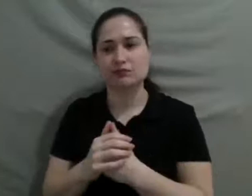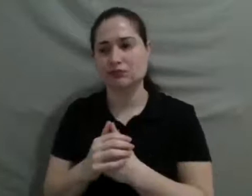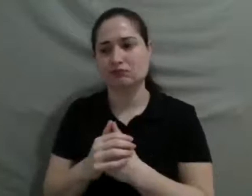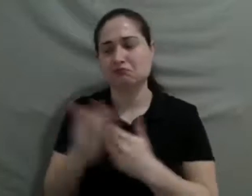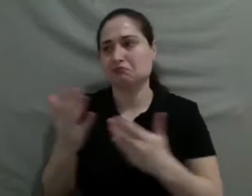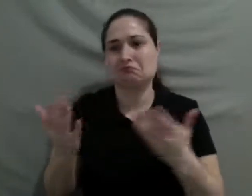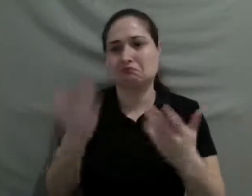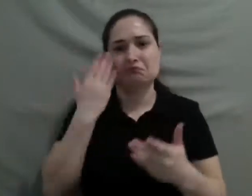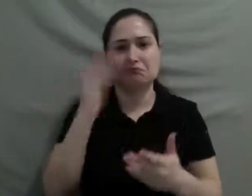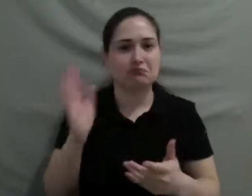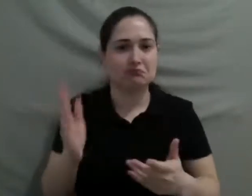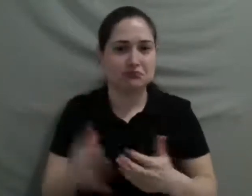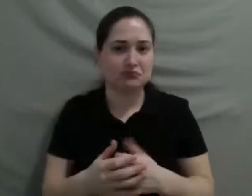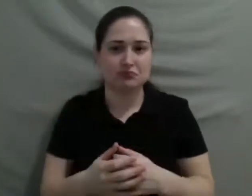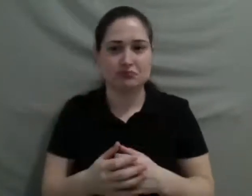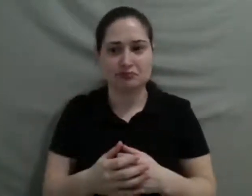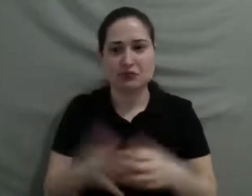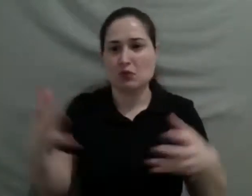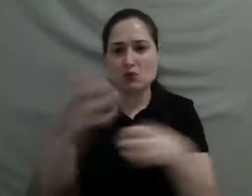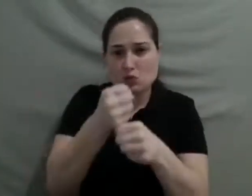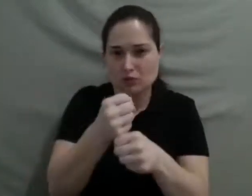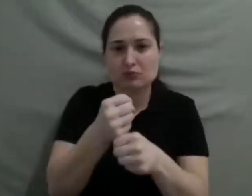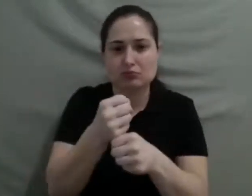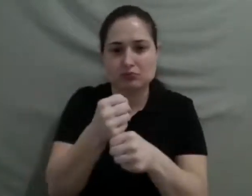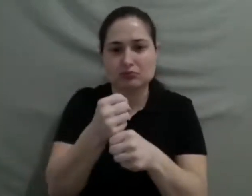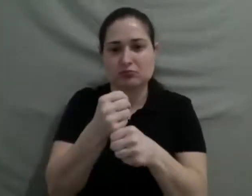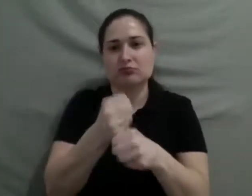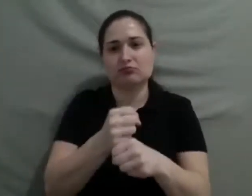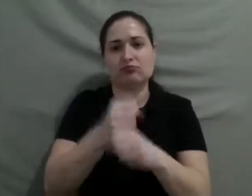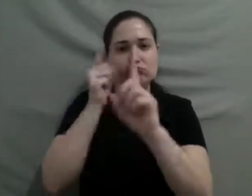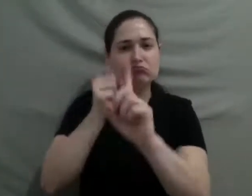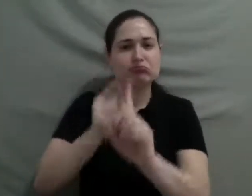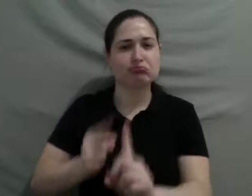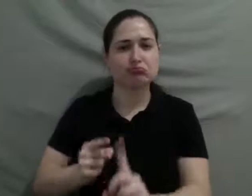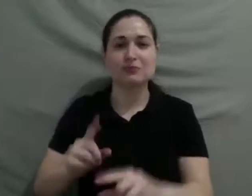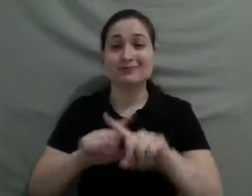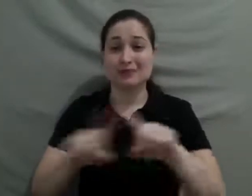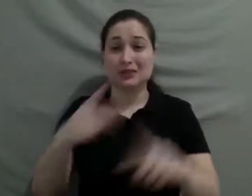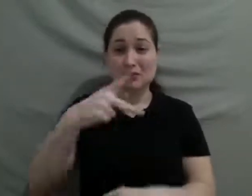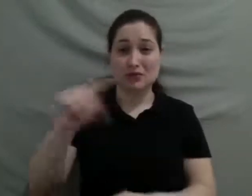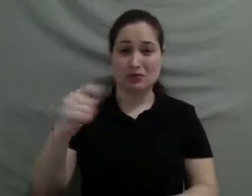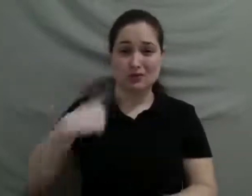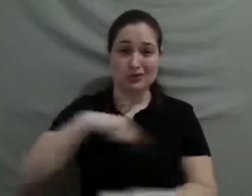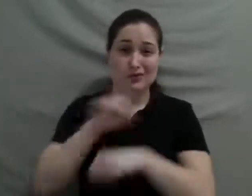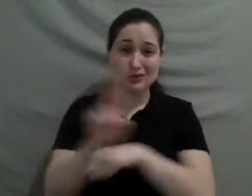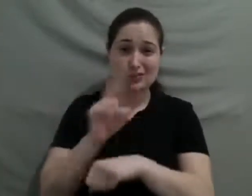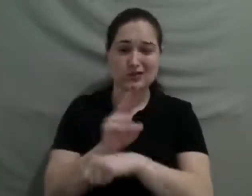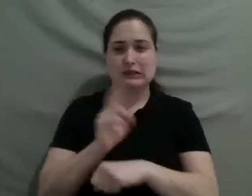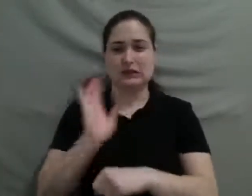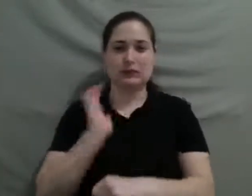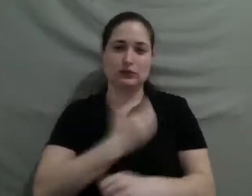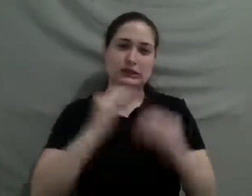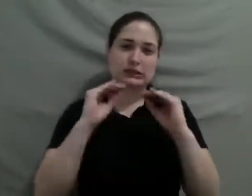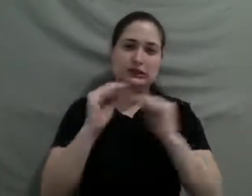material que resuman cuestiones más puntuales, pero este es más un poco como la guía de lo que hemos hecho